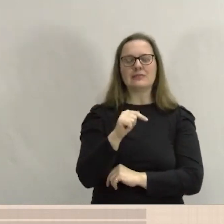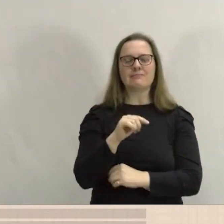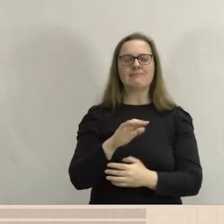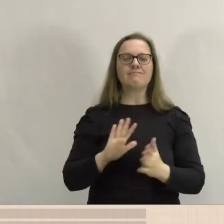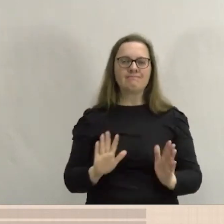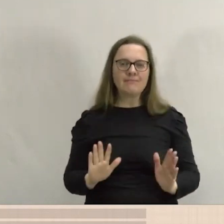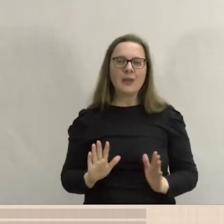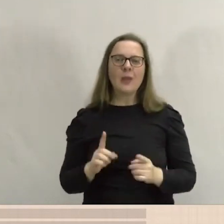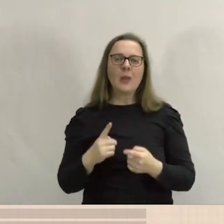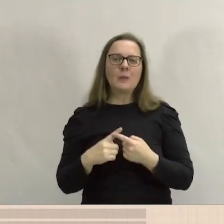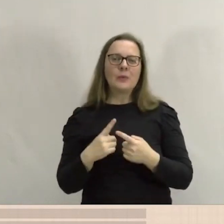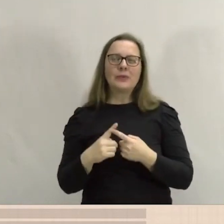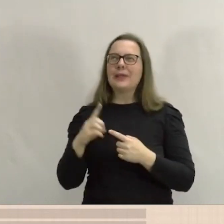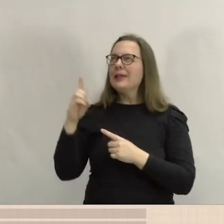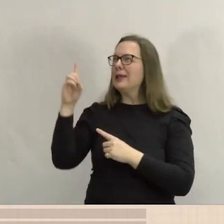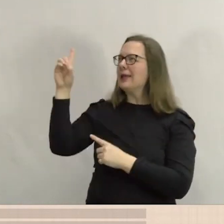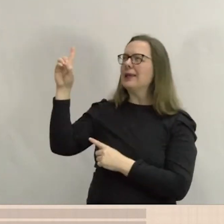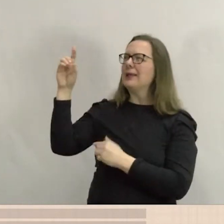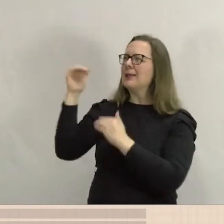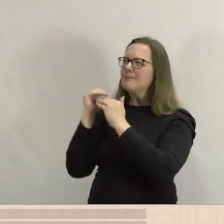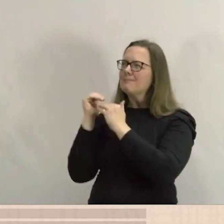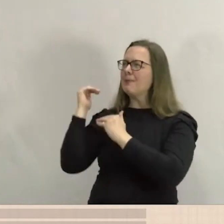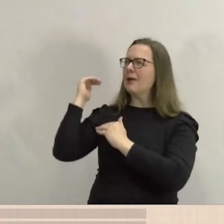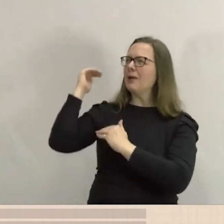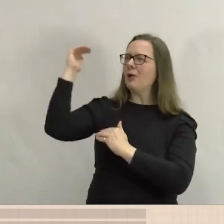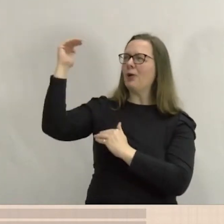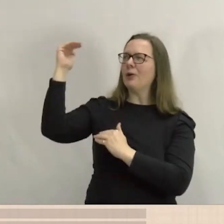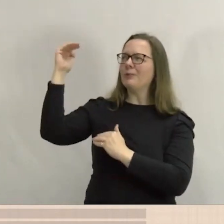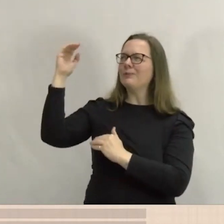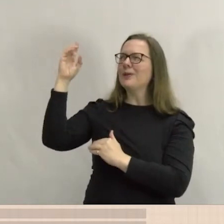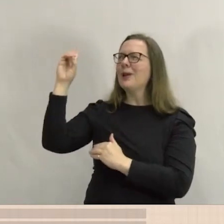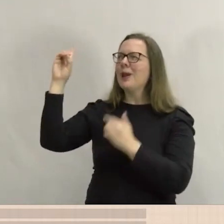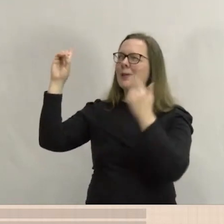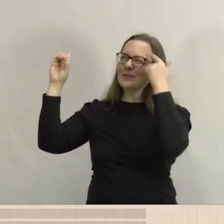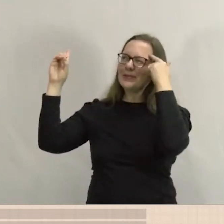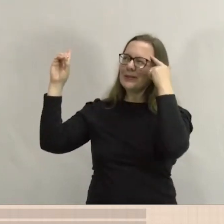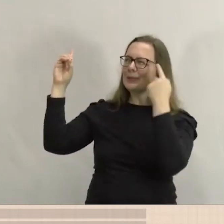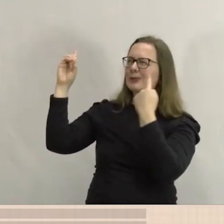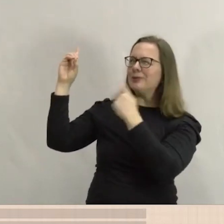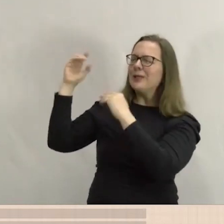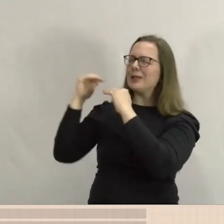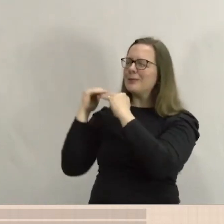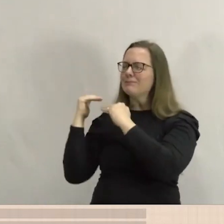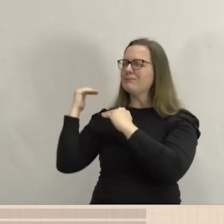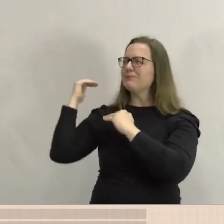Deus não age pelo seu pensamento, Deus age pelos pensamentos dele.